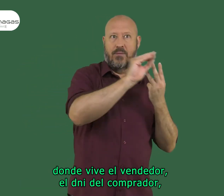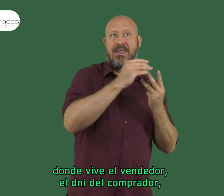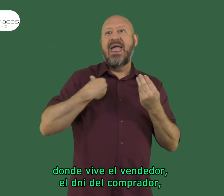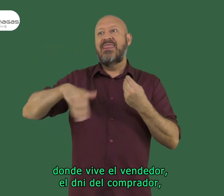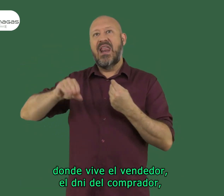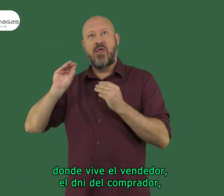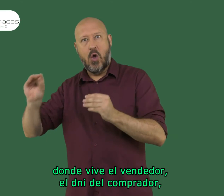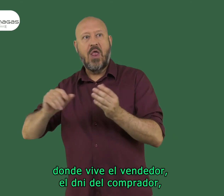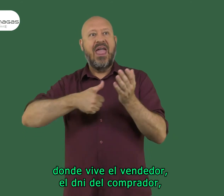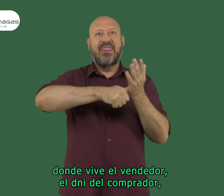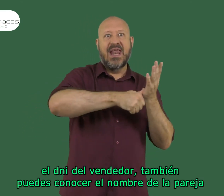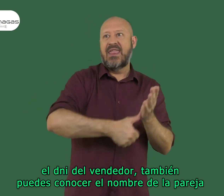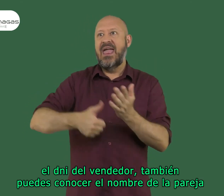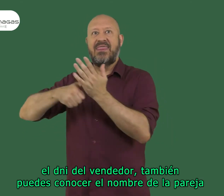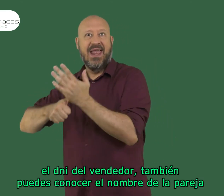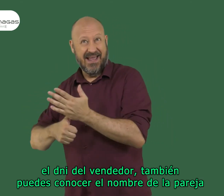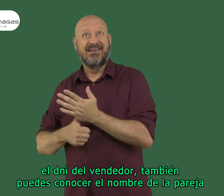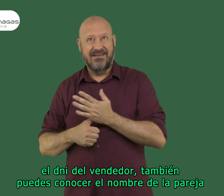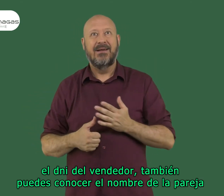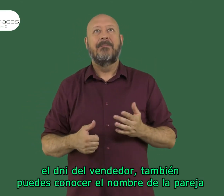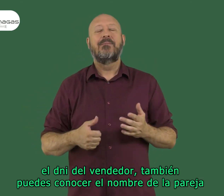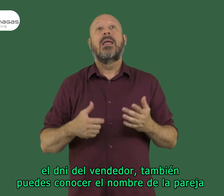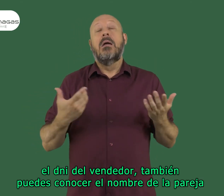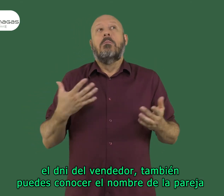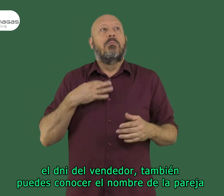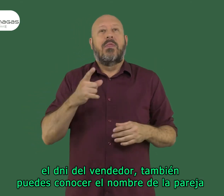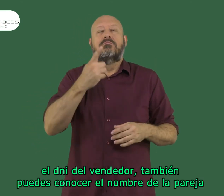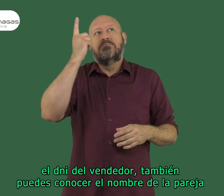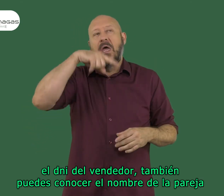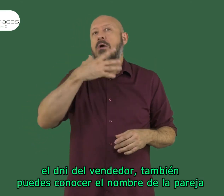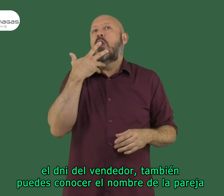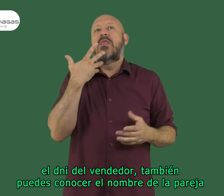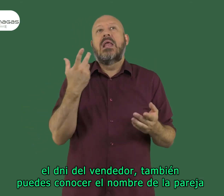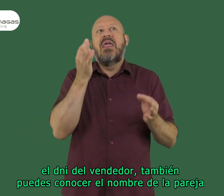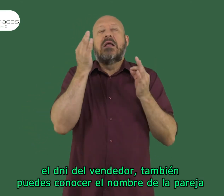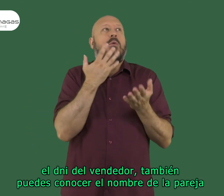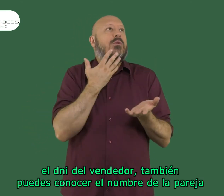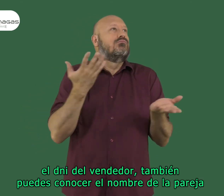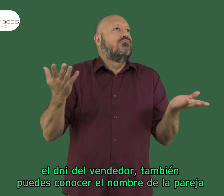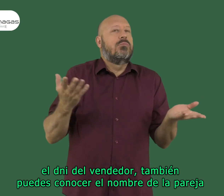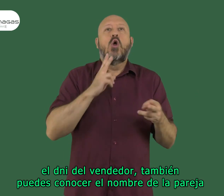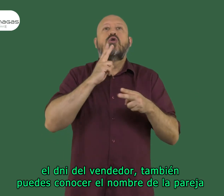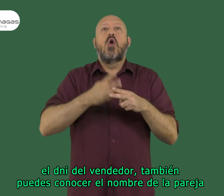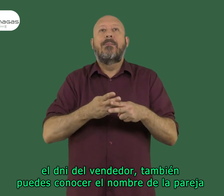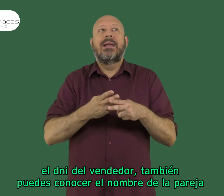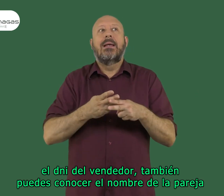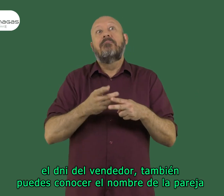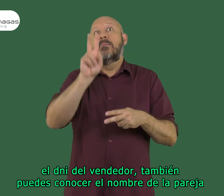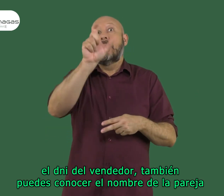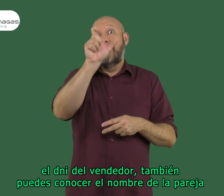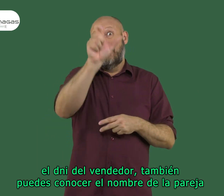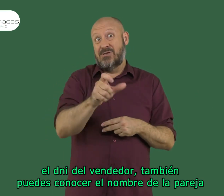el vendedor, el DNI del comprador, el DNI del vendedor. También puedes conocer el nombre de